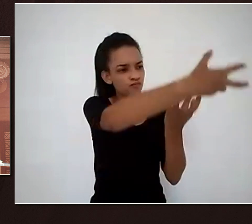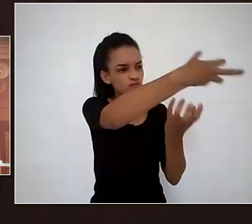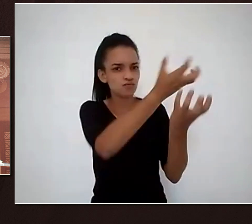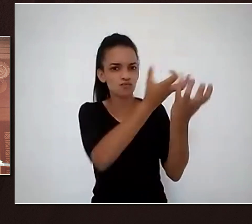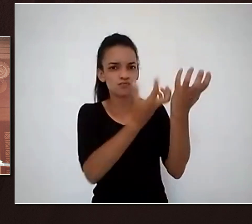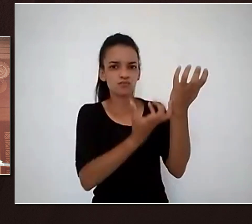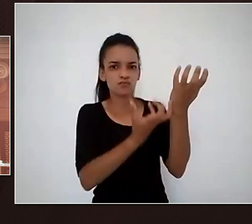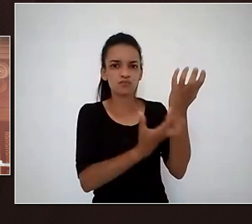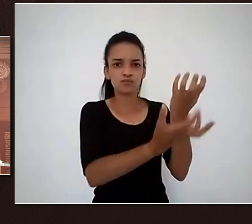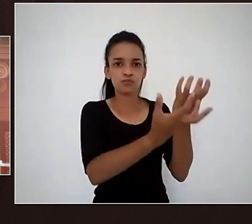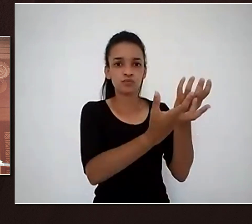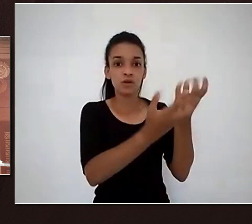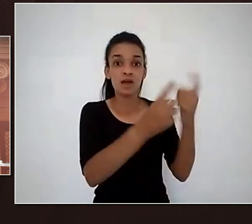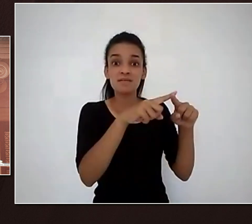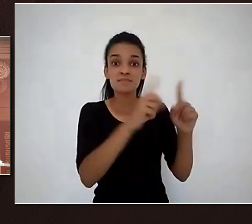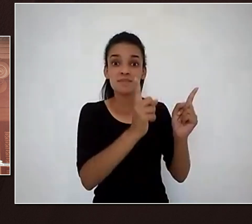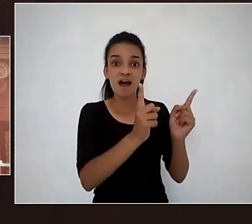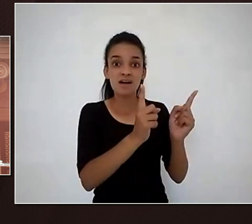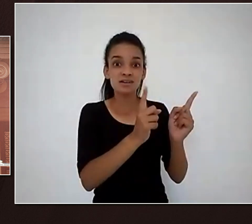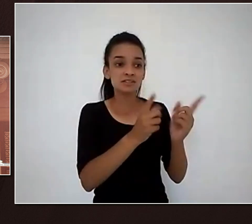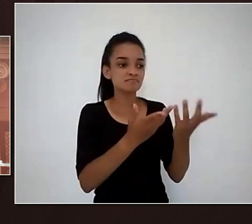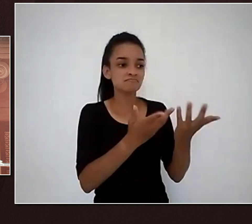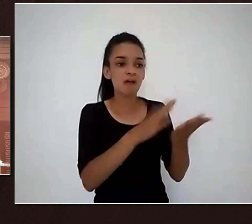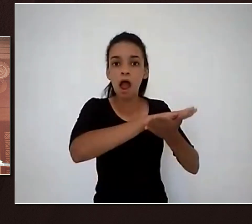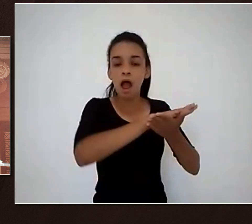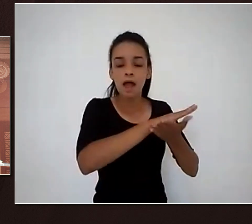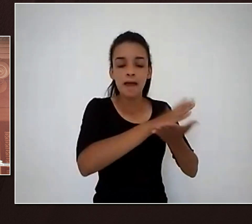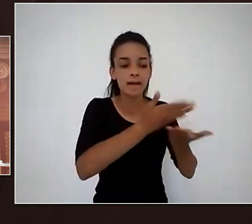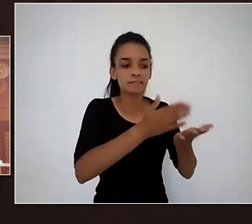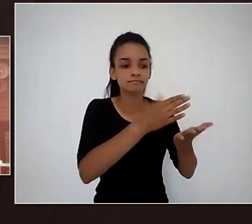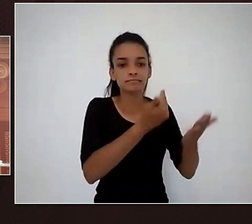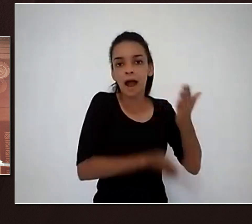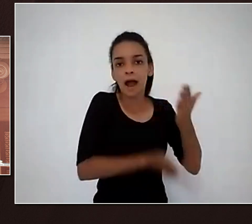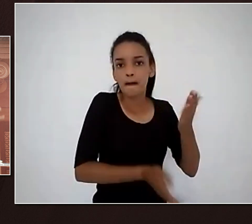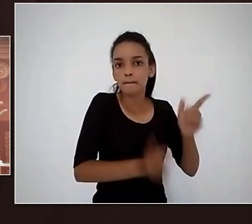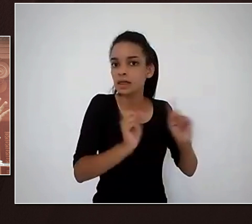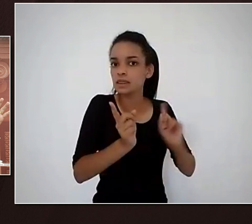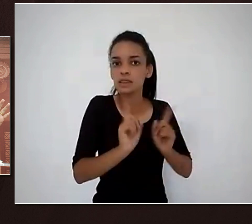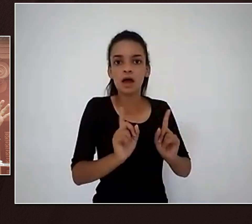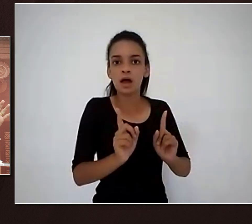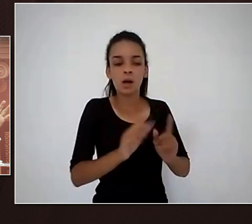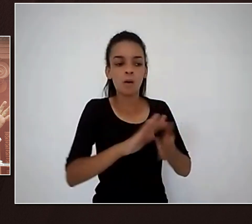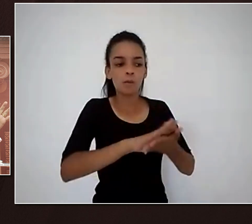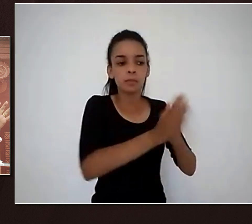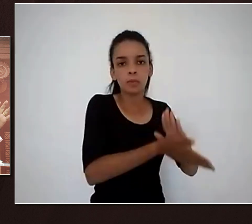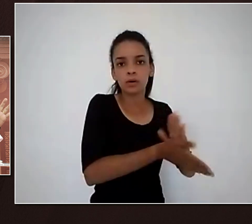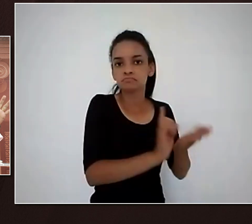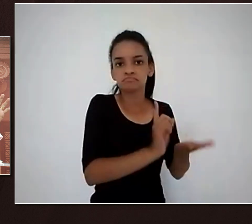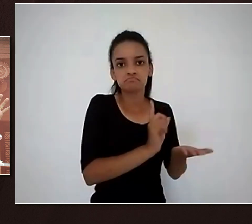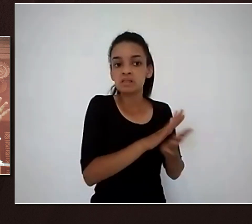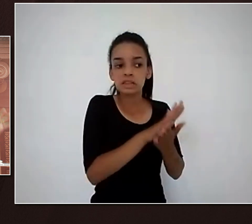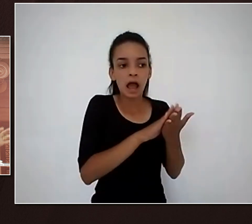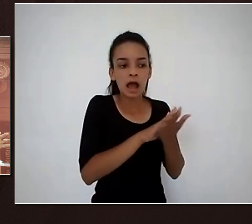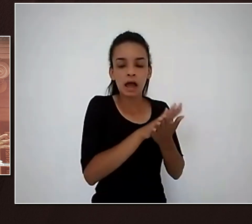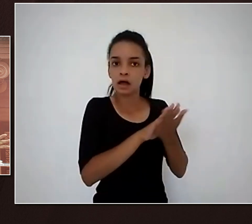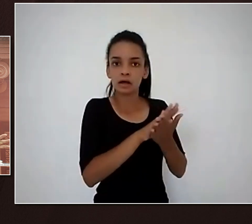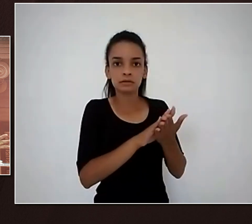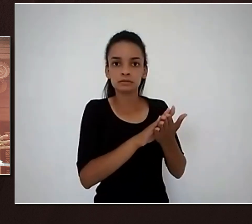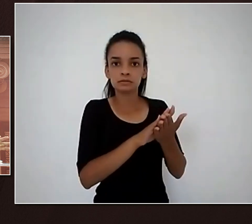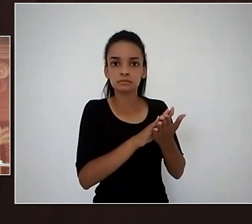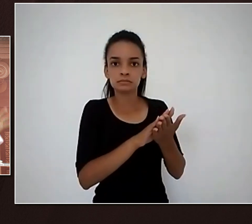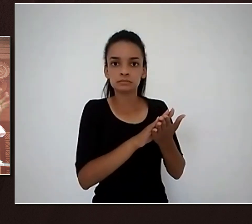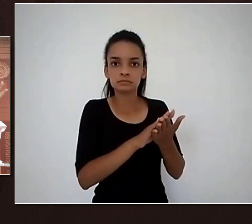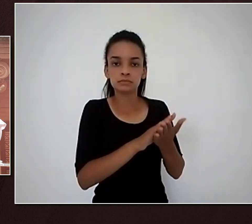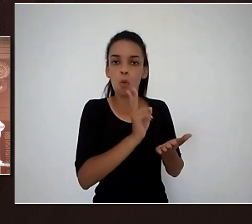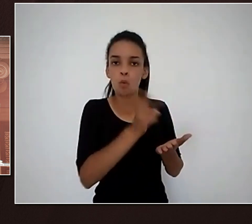a sarça não se consumia. Ele, né, curioso, foi chegar perto, ouviu uma voz de Deus: tira a sandália dos